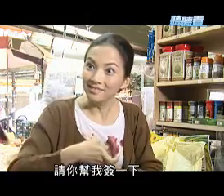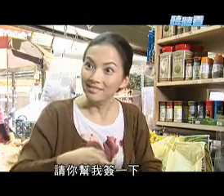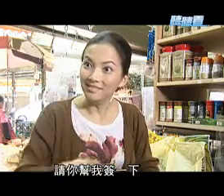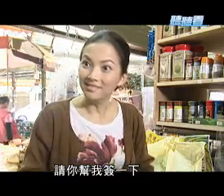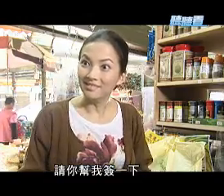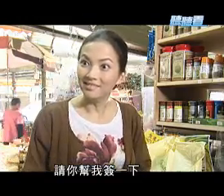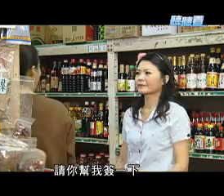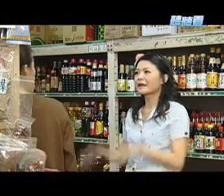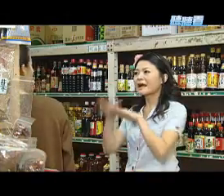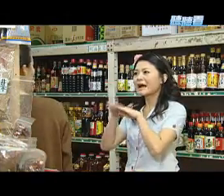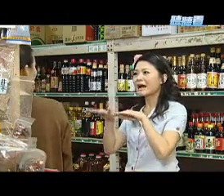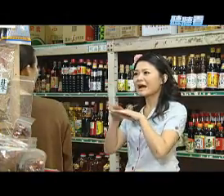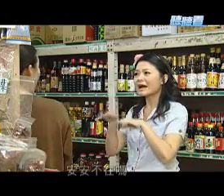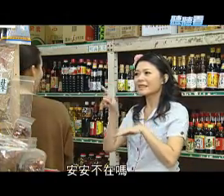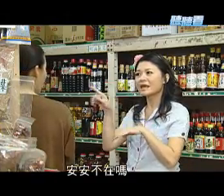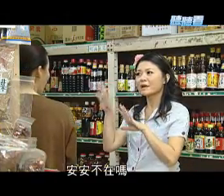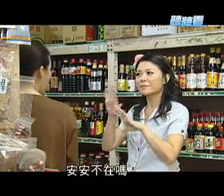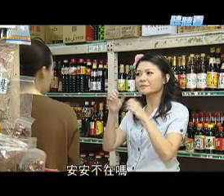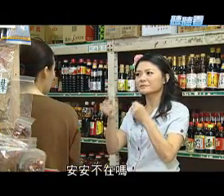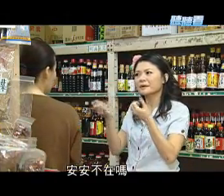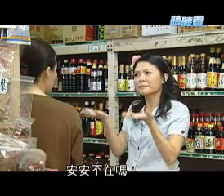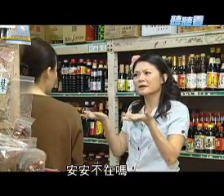啦。 安不在吗？